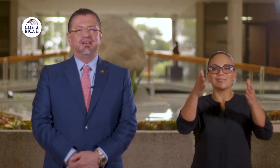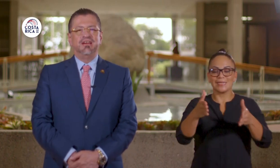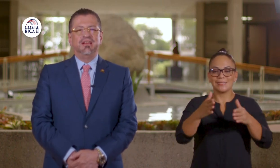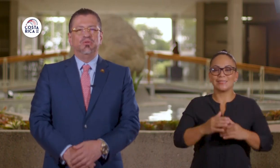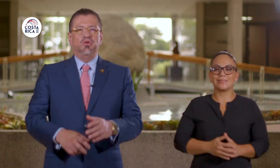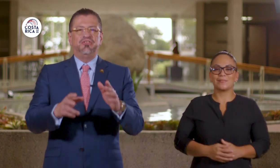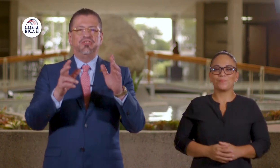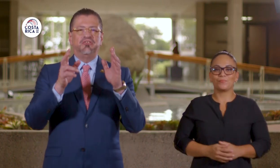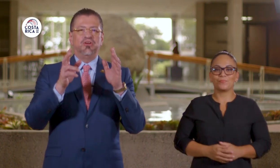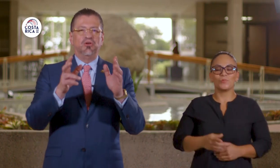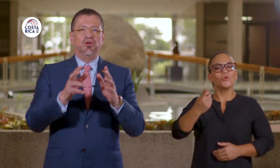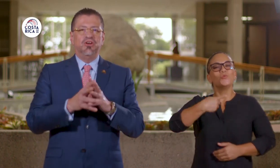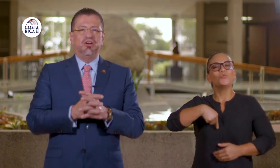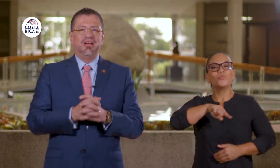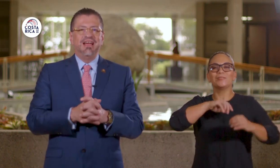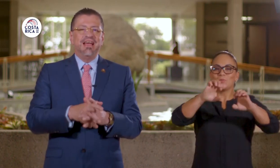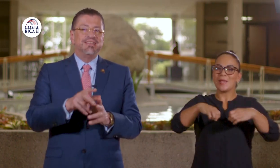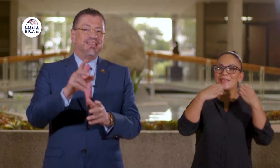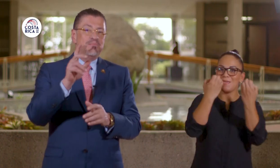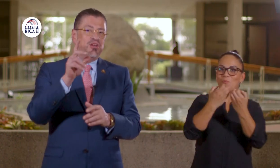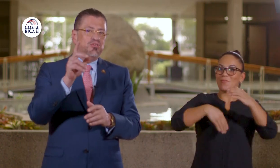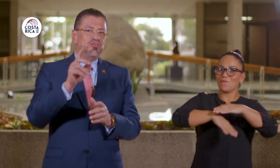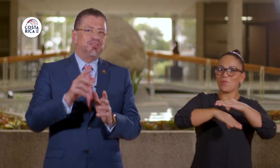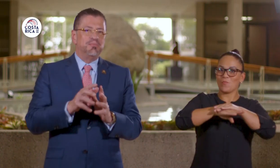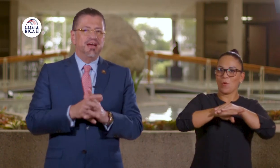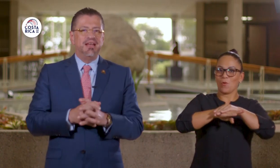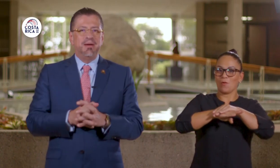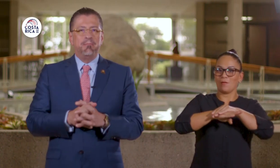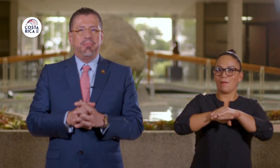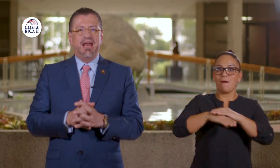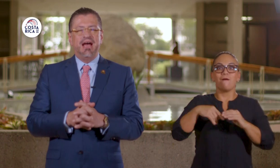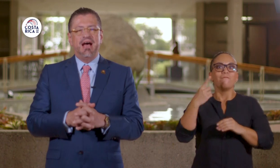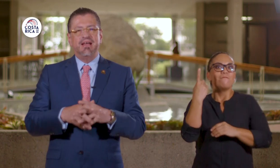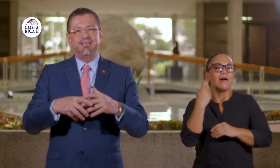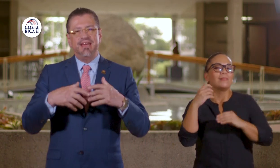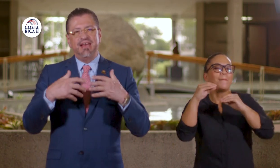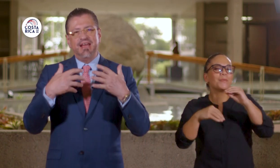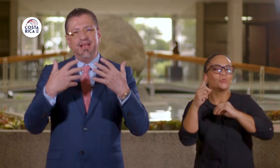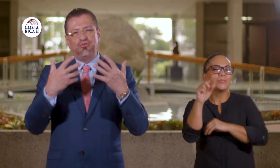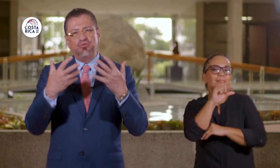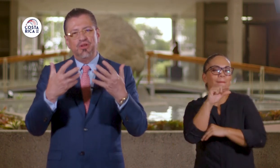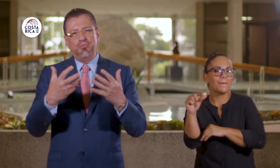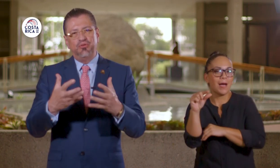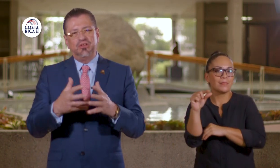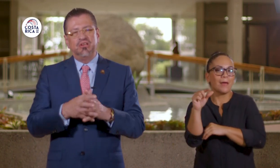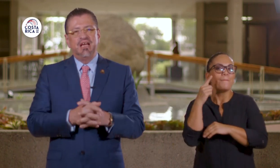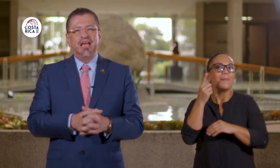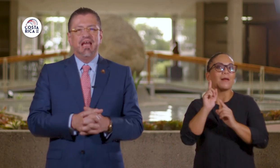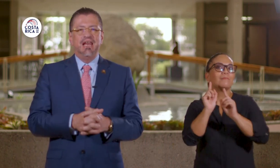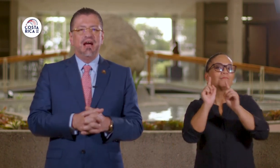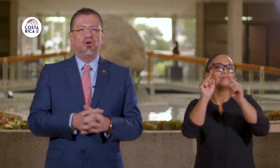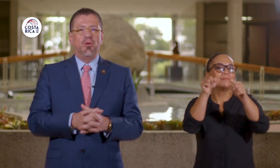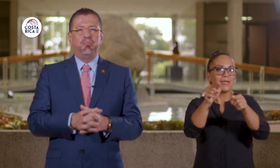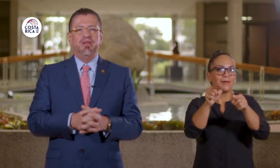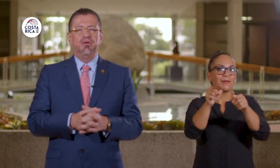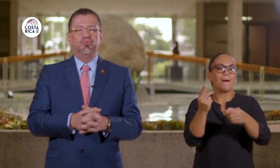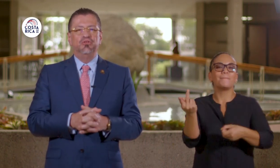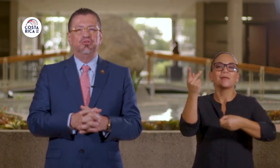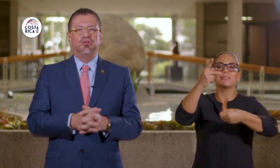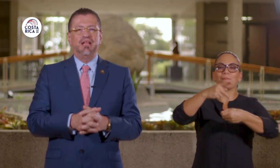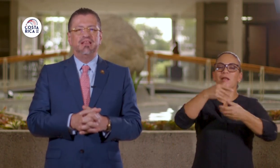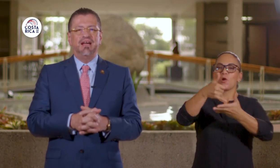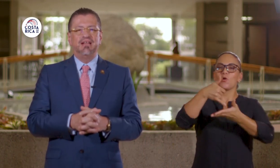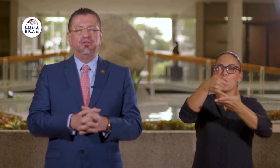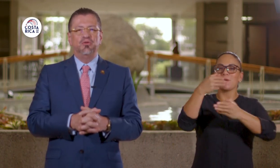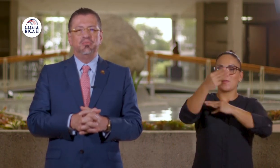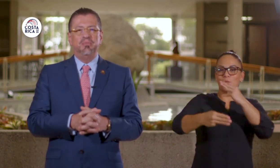Costarricenses, nuestra tricolor está a menos de una semana para hacer su debut en la Copa del